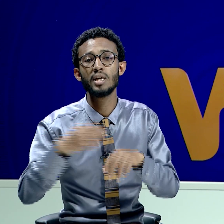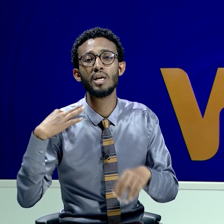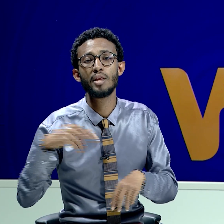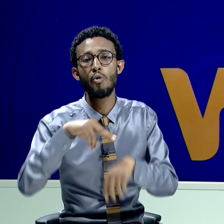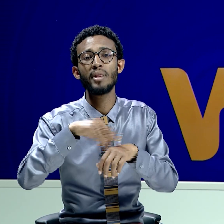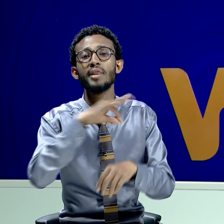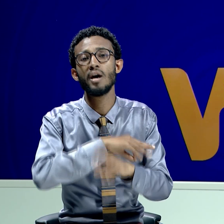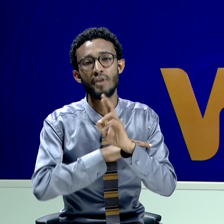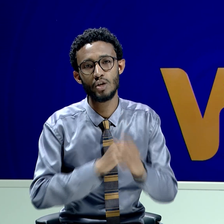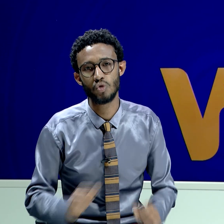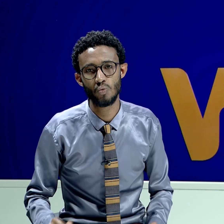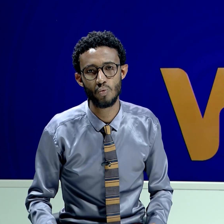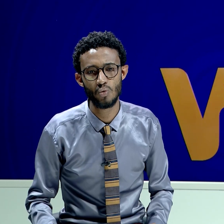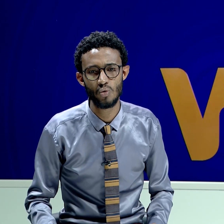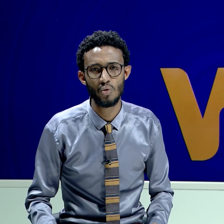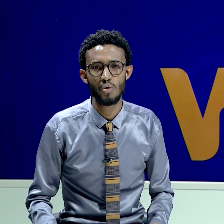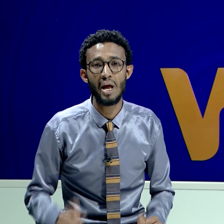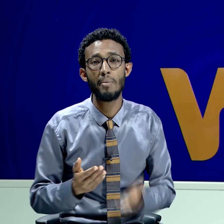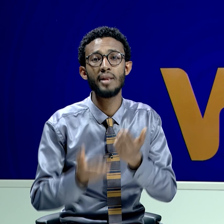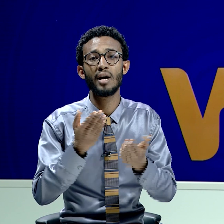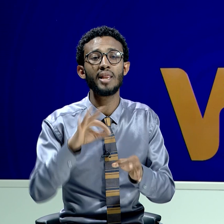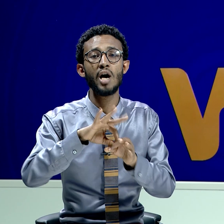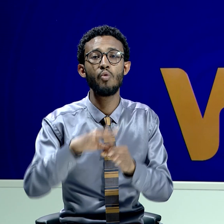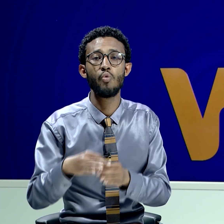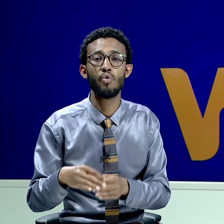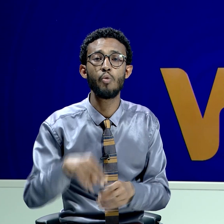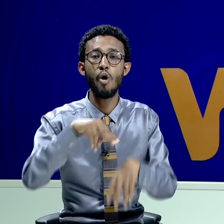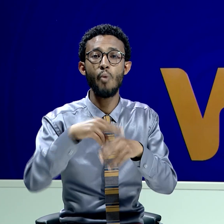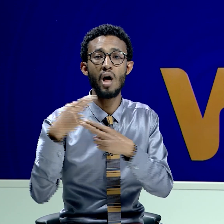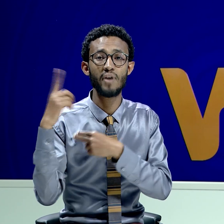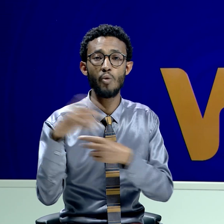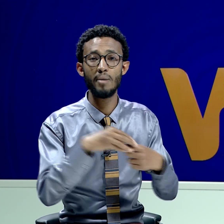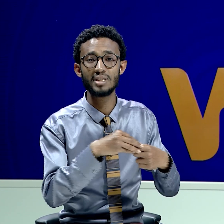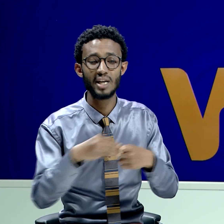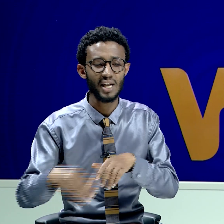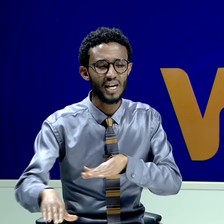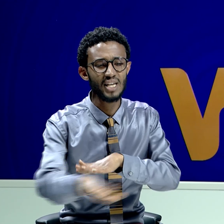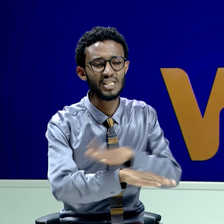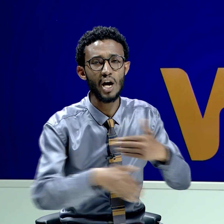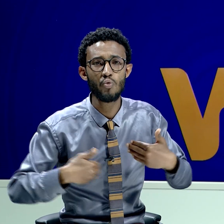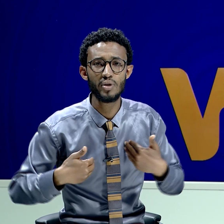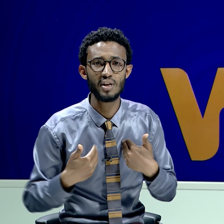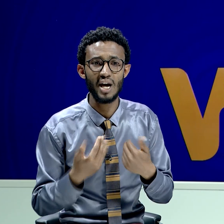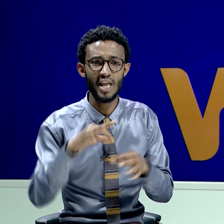ግል ተቋማት አትራፊ ናቸው። ምናልባት ቀጣሪው ተቋም ወላፊ ካልሆነ በስተቀር ከስር ያሉት